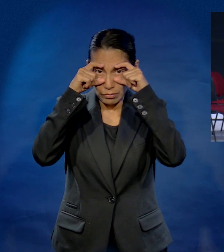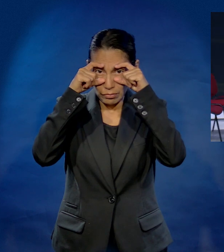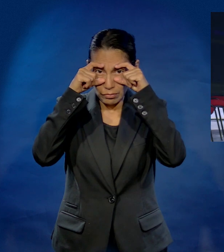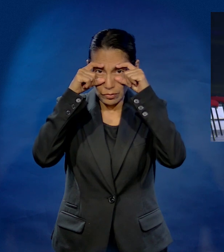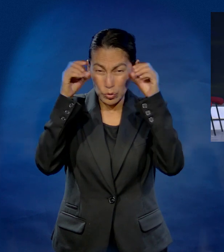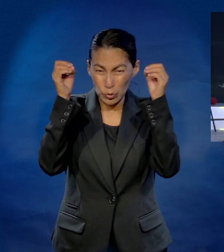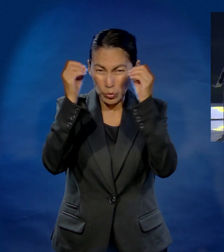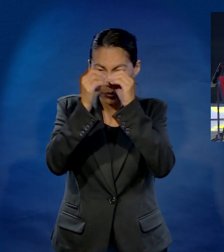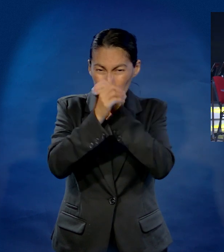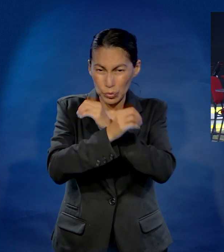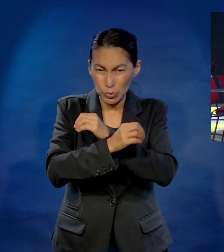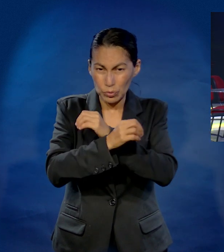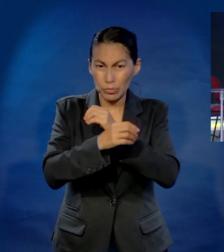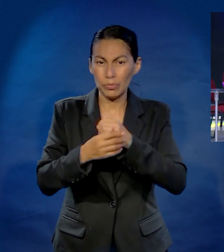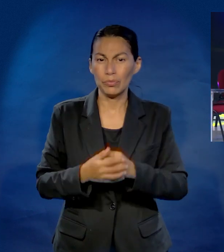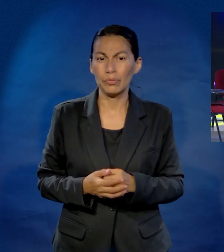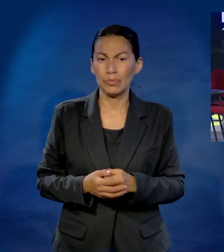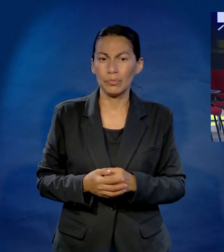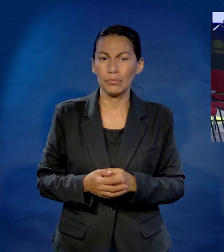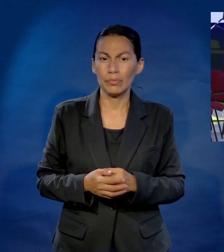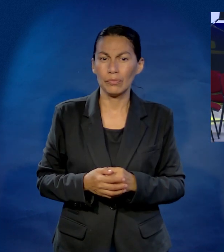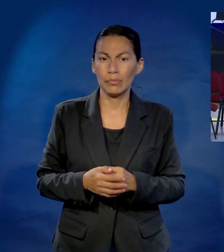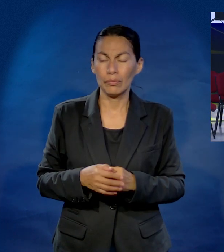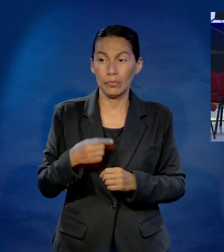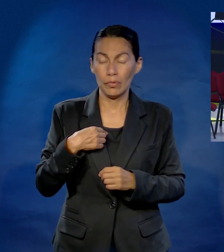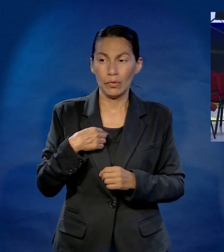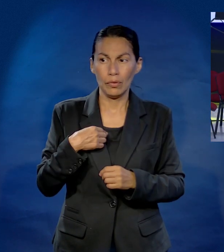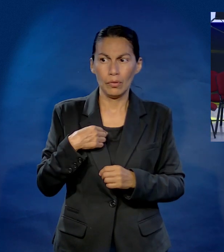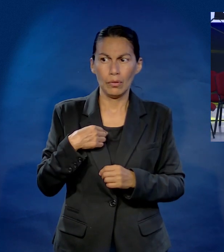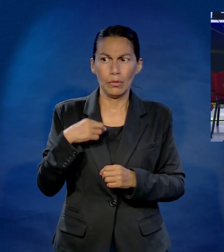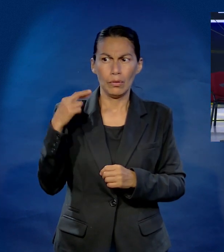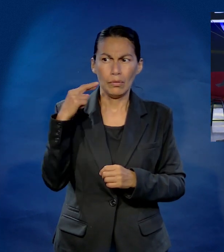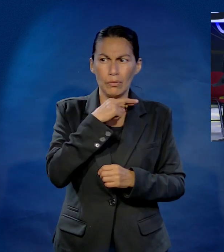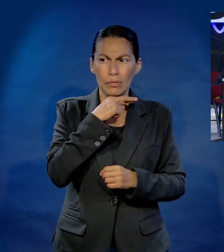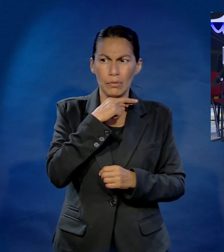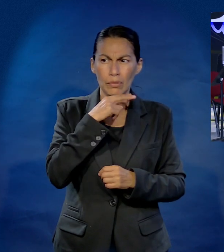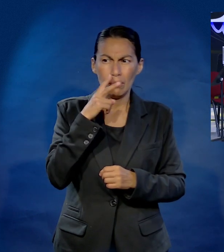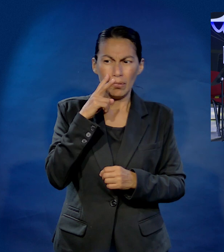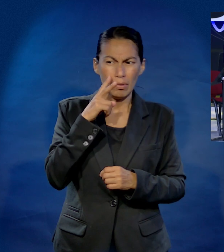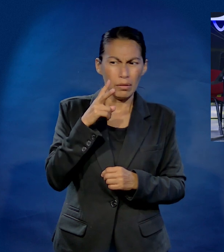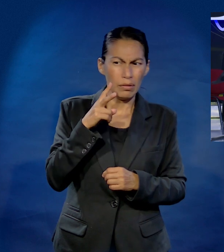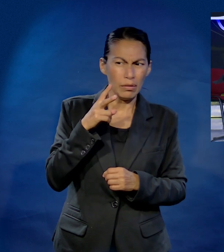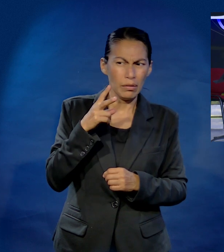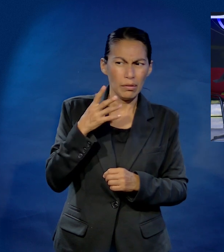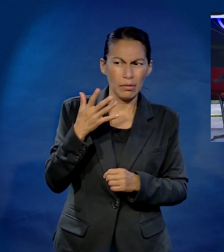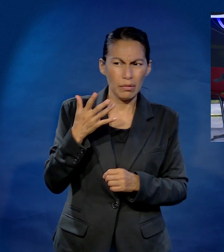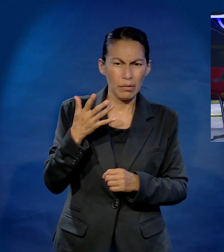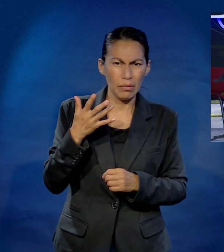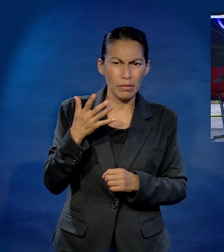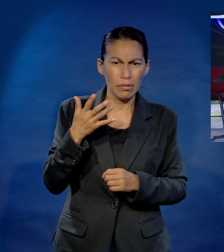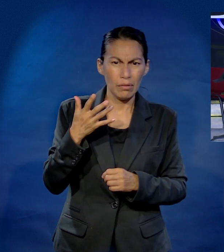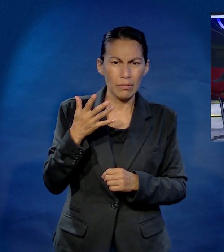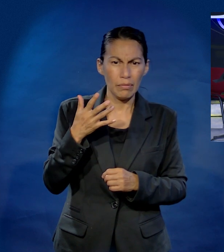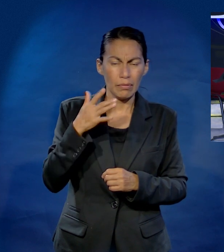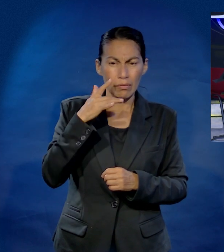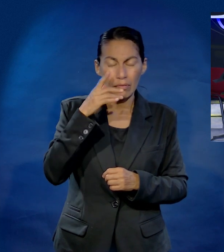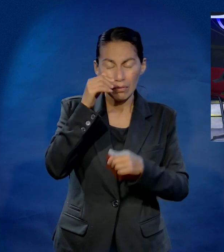niño, pero llamó mi atención porque ese niño traía unos lentes oscuros.